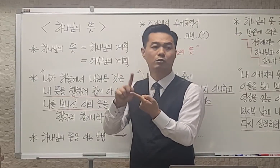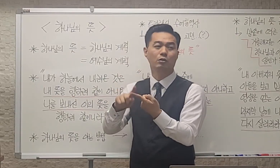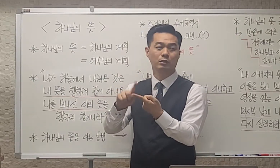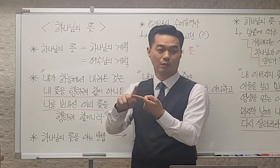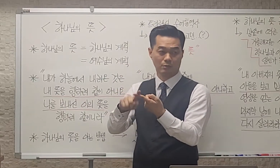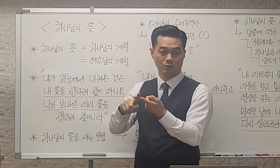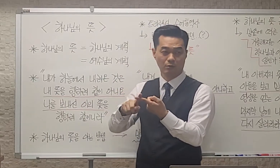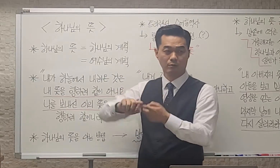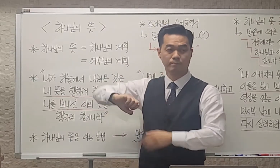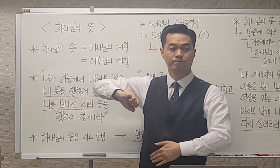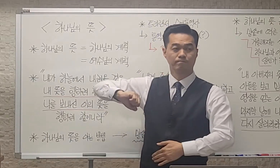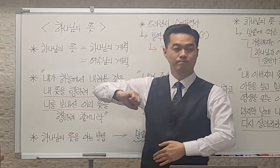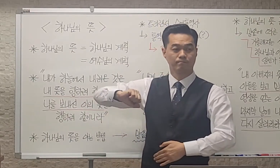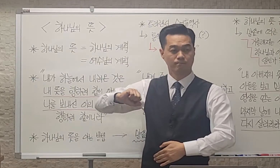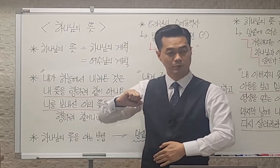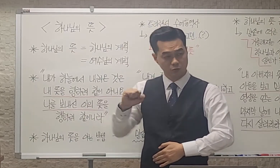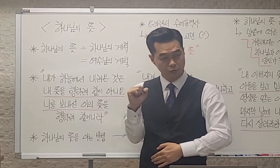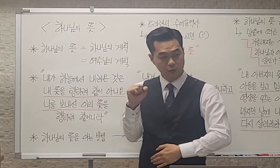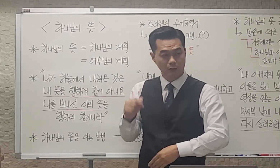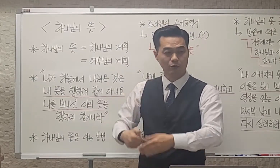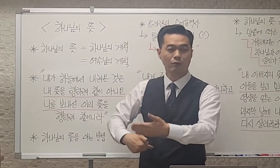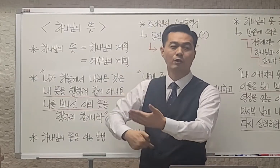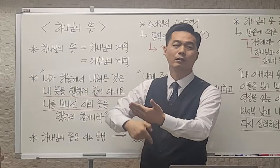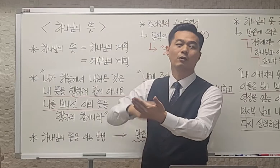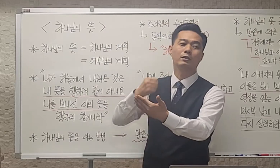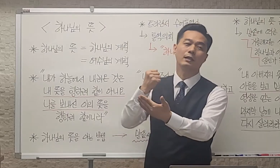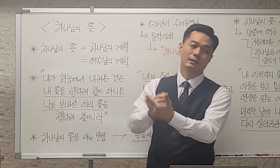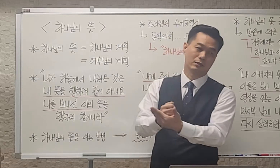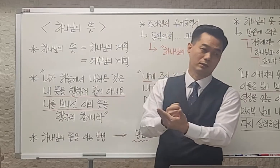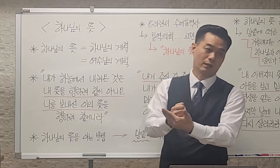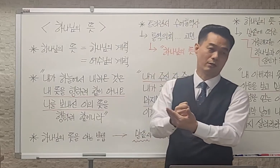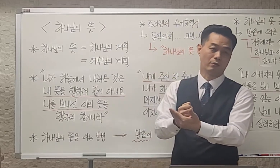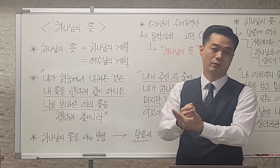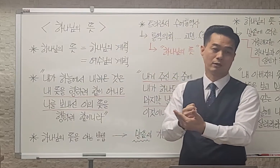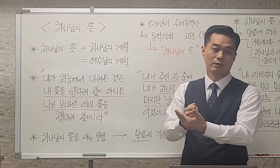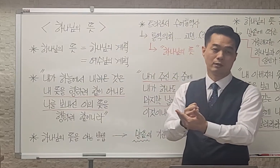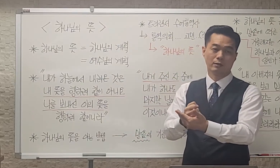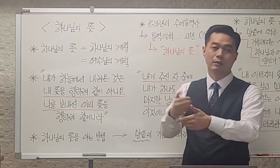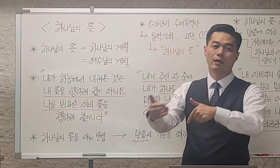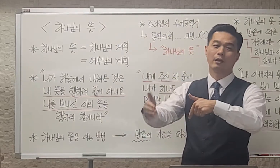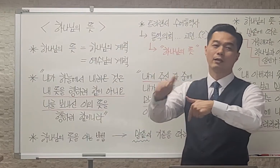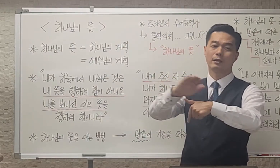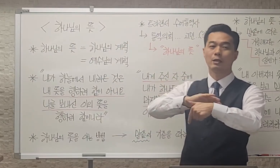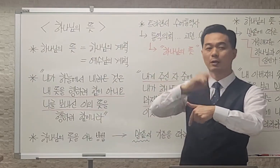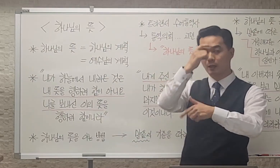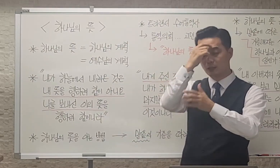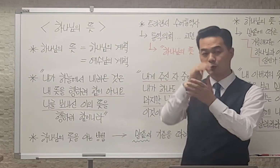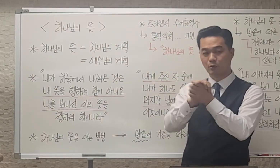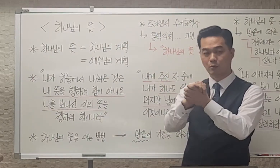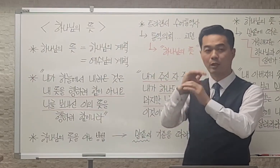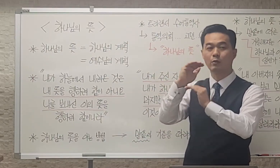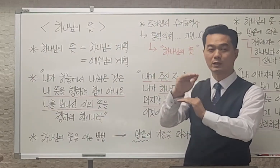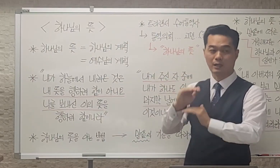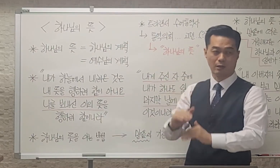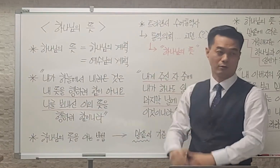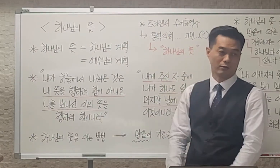그것에 대해서 순종하기로 결단하신 거잖아요. 그게 겟세마네 기도 내용이잖아요.